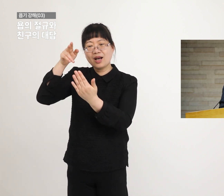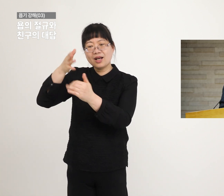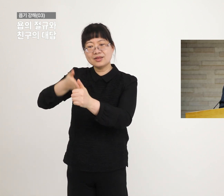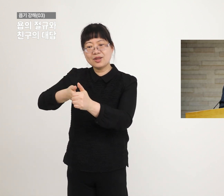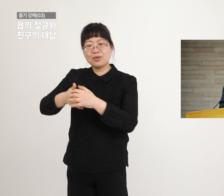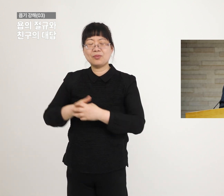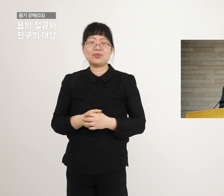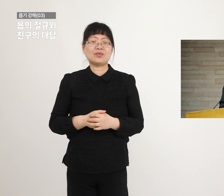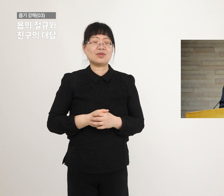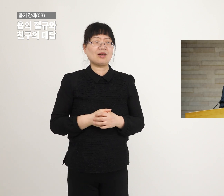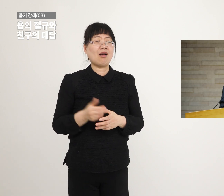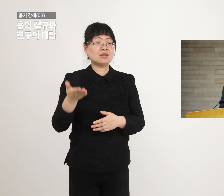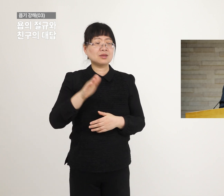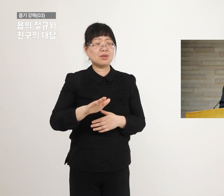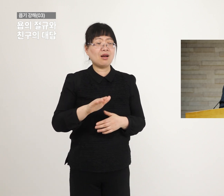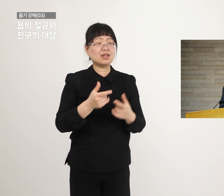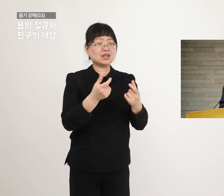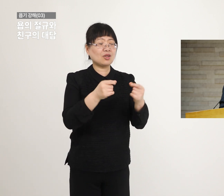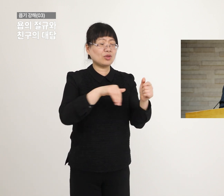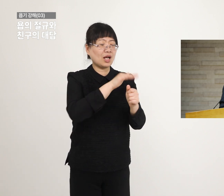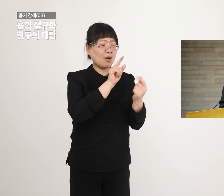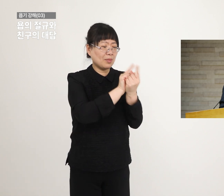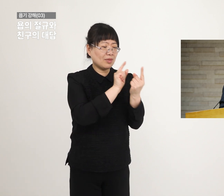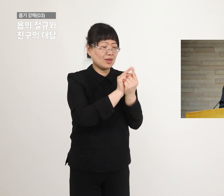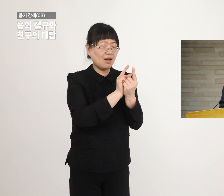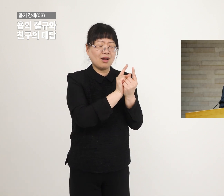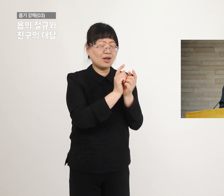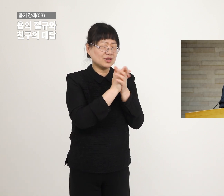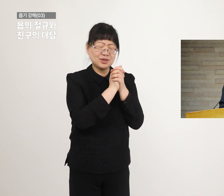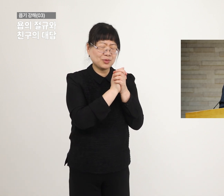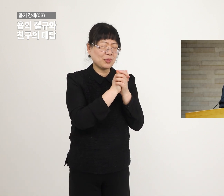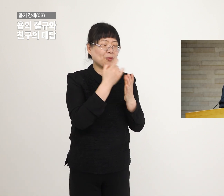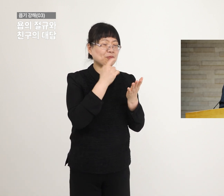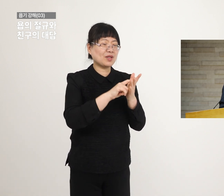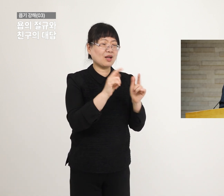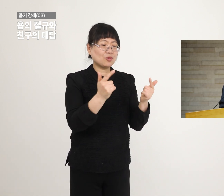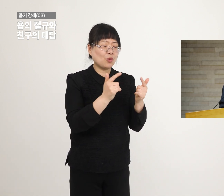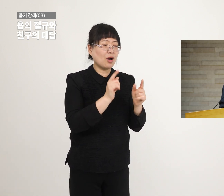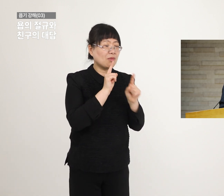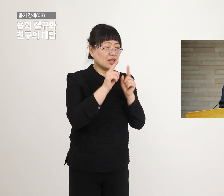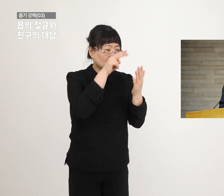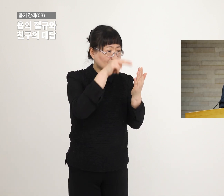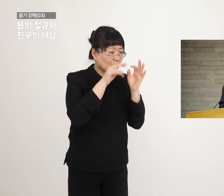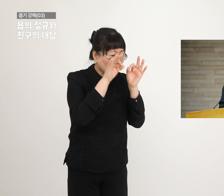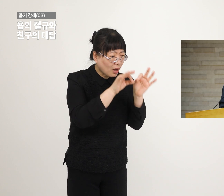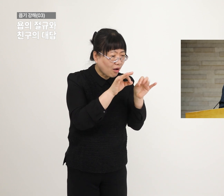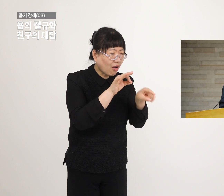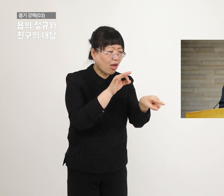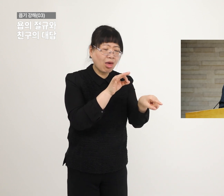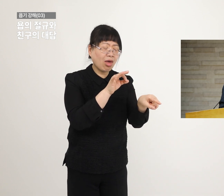뭔 놈의 기도가 나오겠어요 거기서. 무슨 말씀이 들어오겠어요.